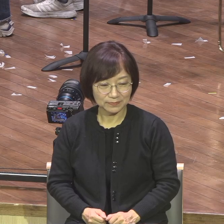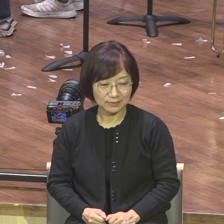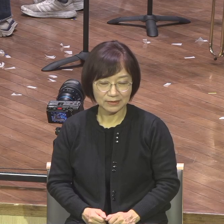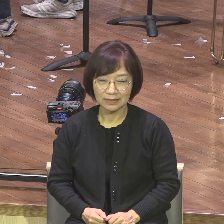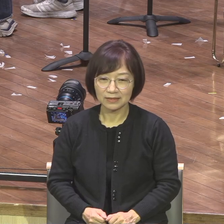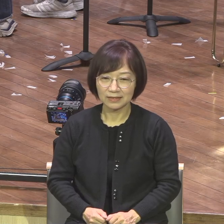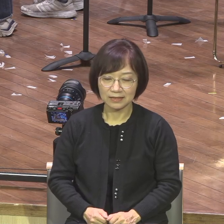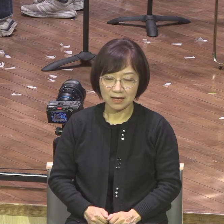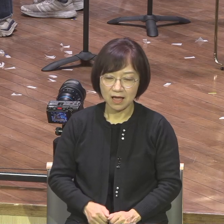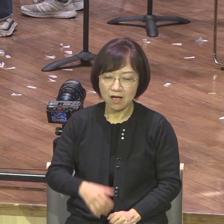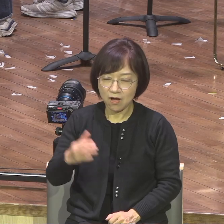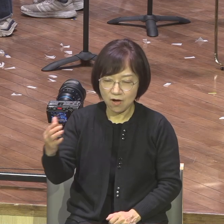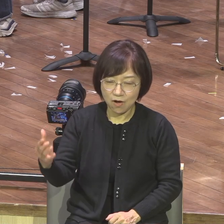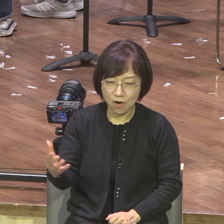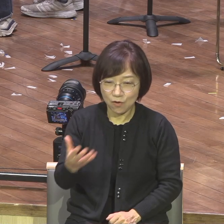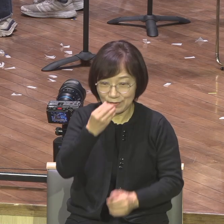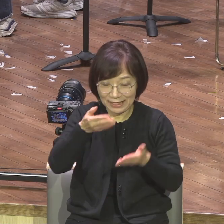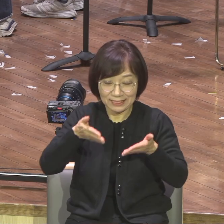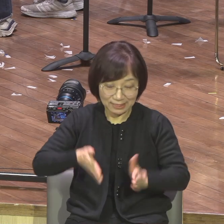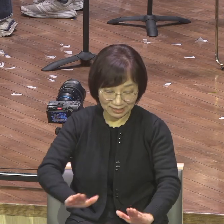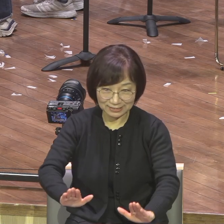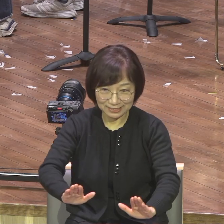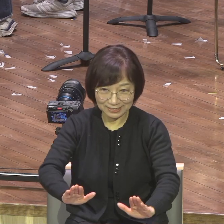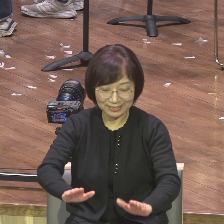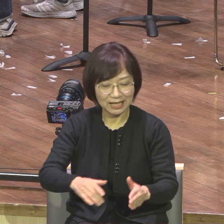성탄이 뭐냐? 성탄은